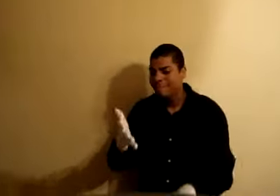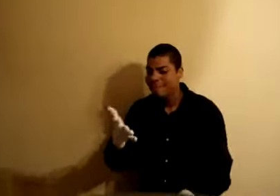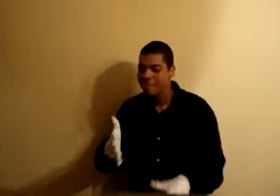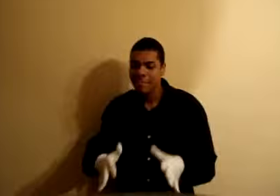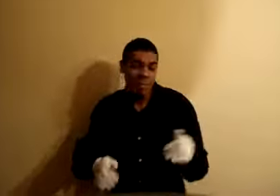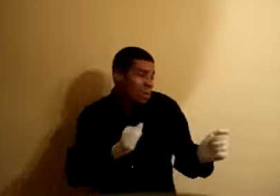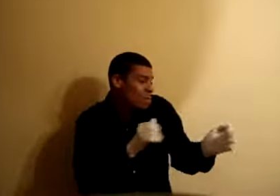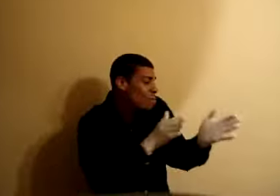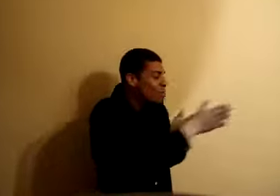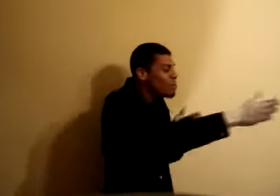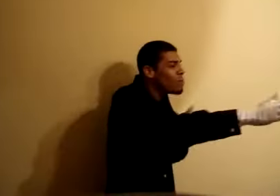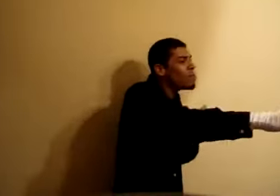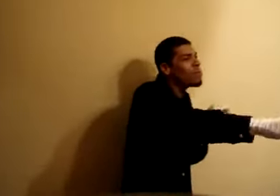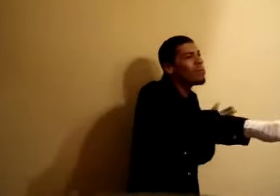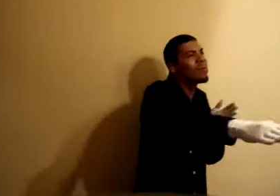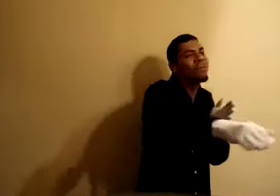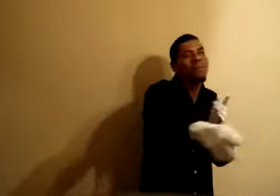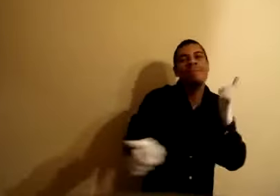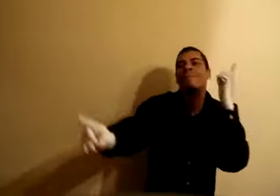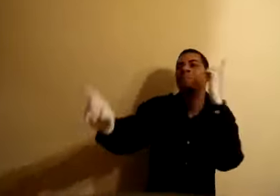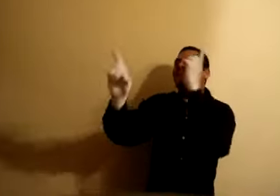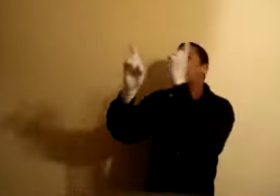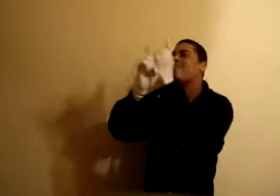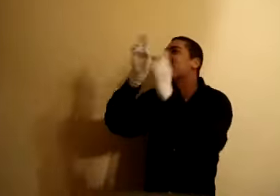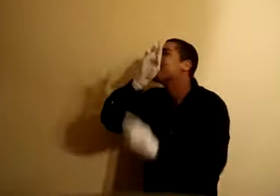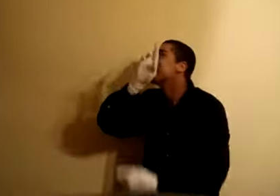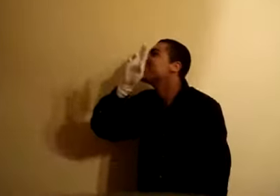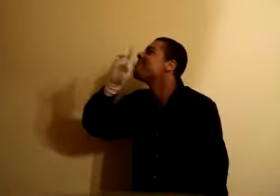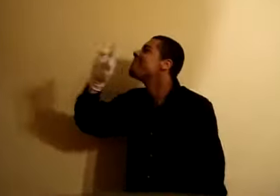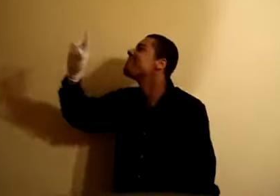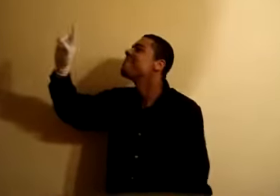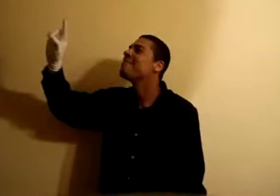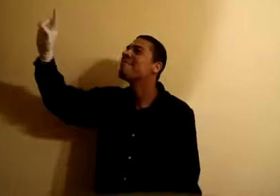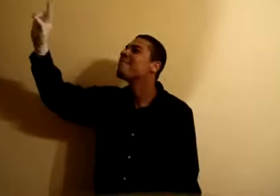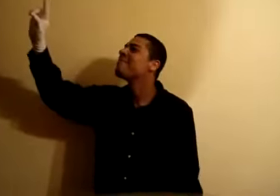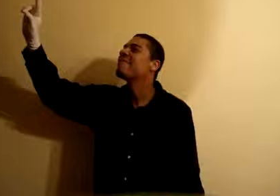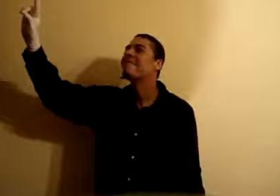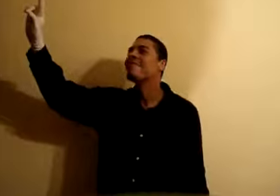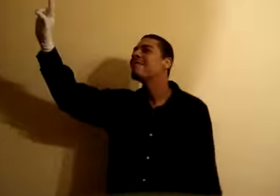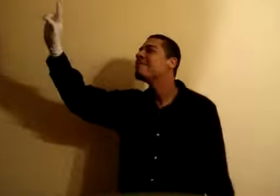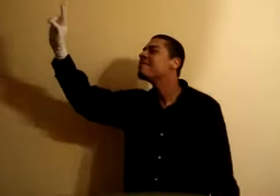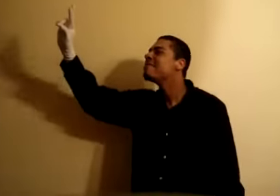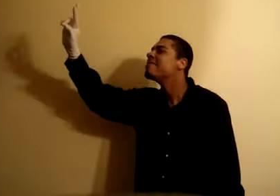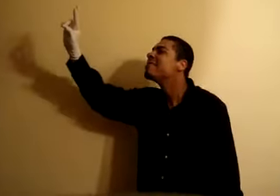você, me acho, nem dá pra disfarçar.